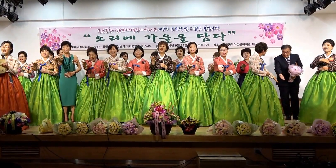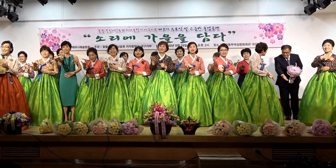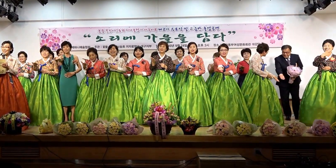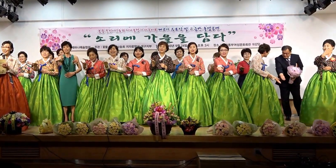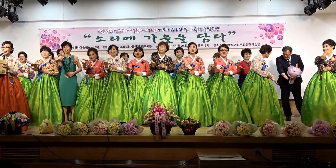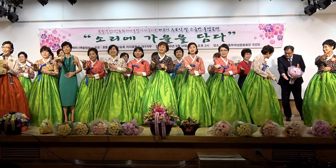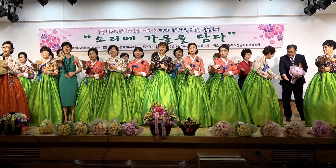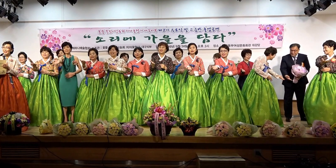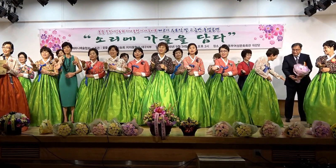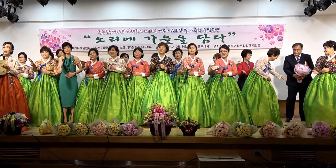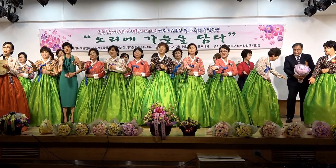당신을